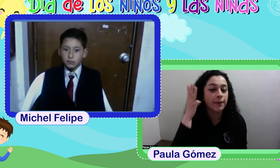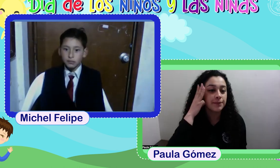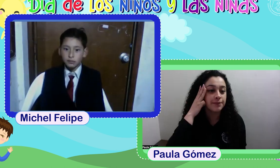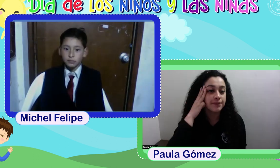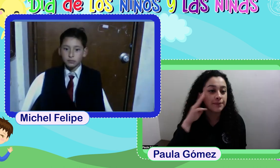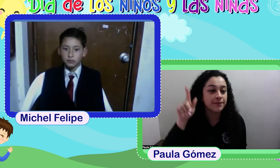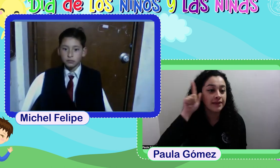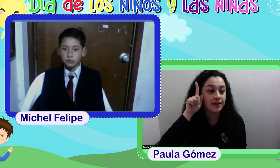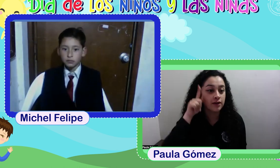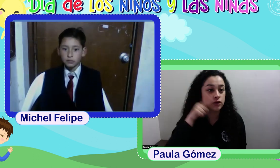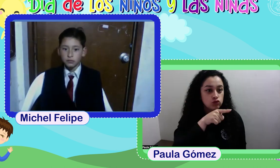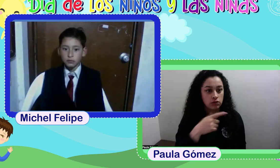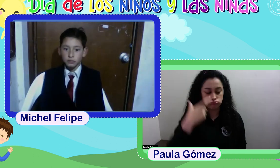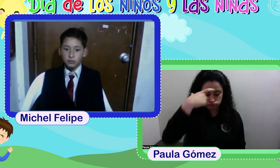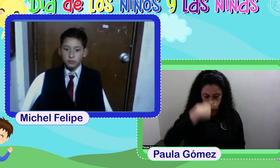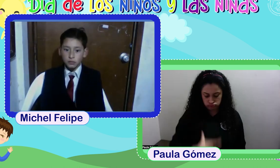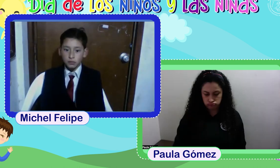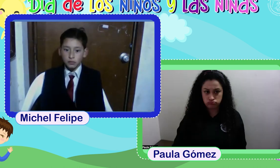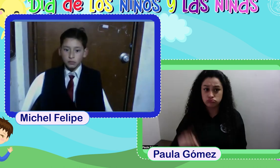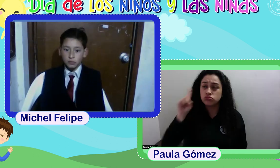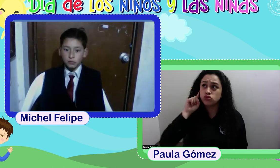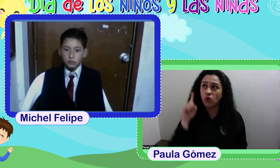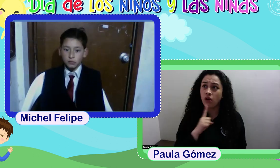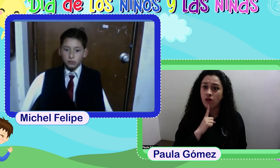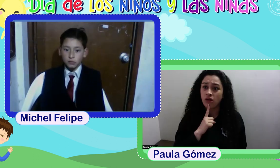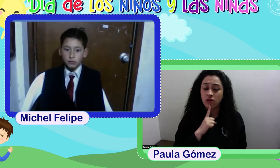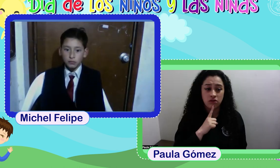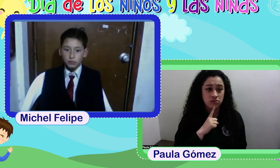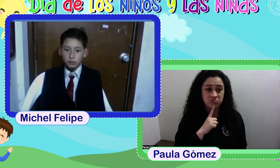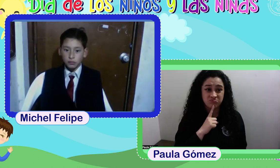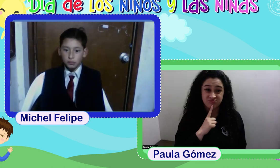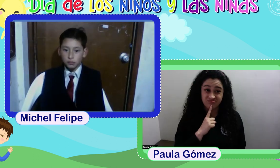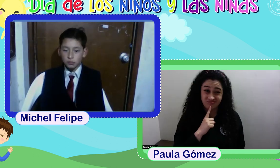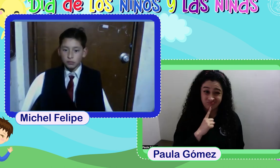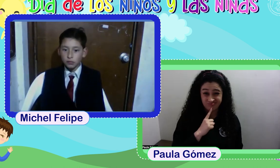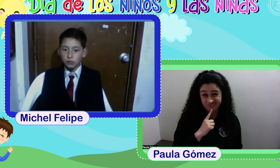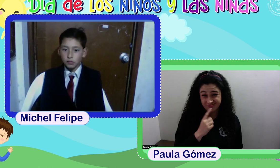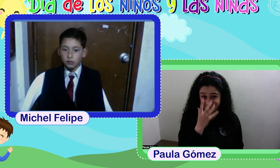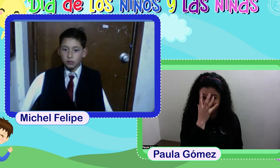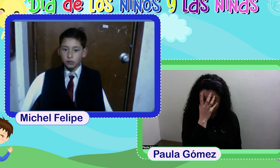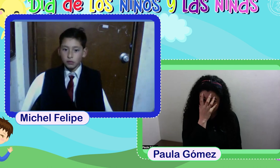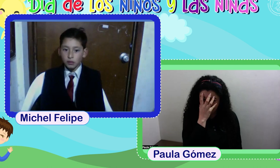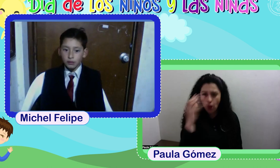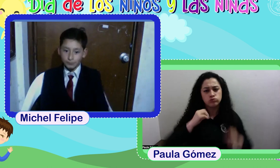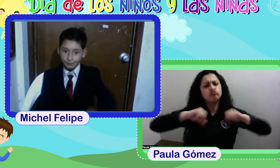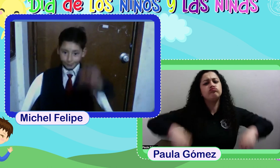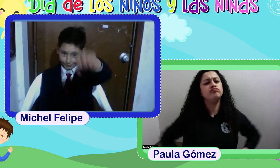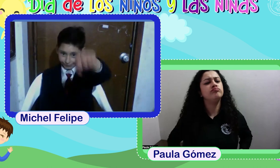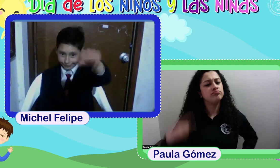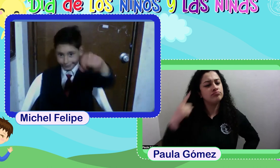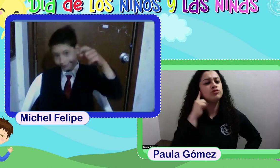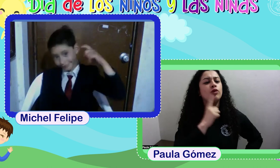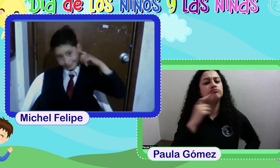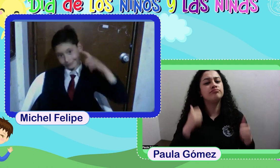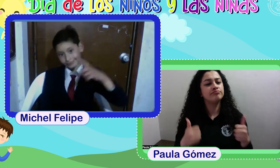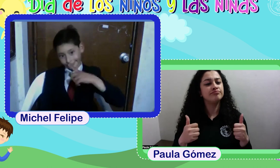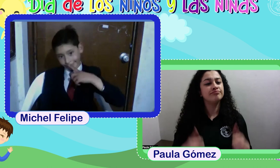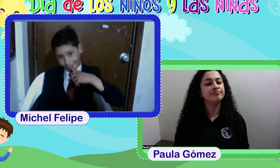Michael, te da pena ser sordo o estás orgulloso de serlo?